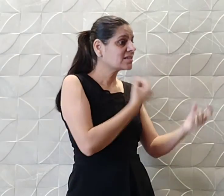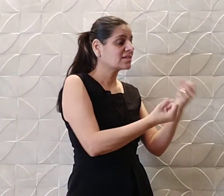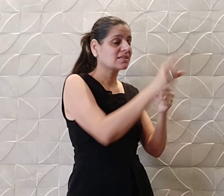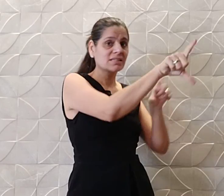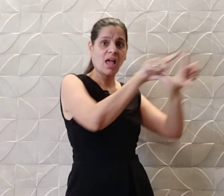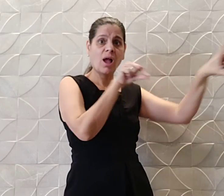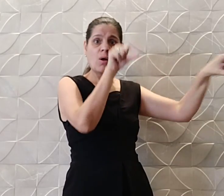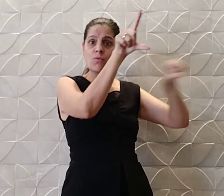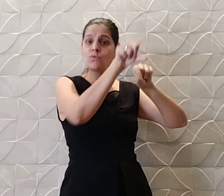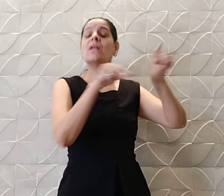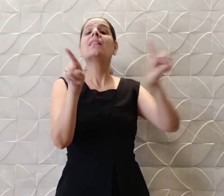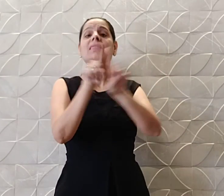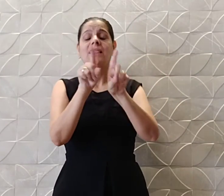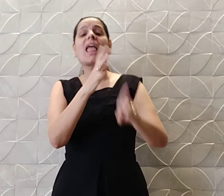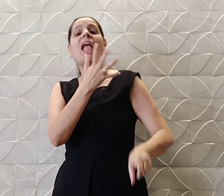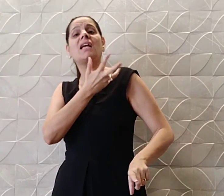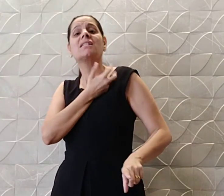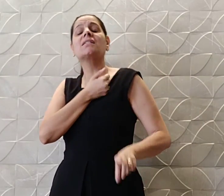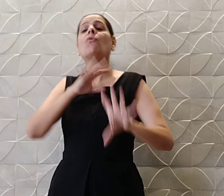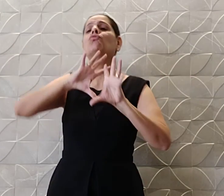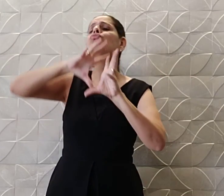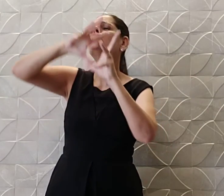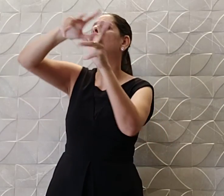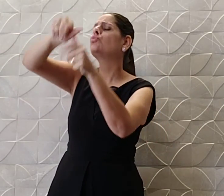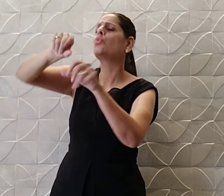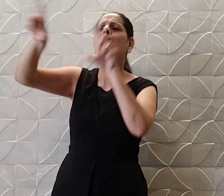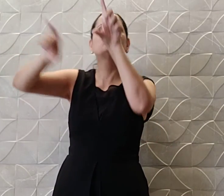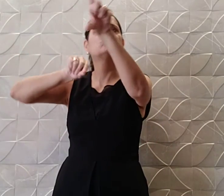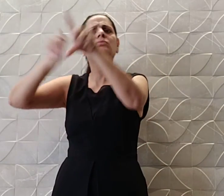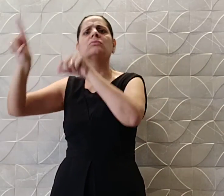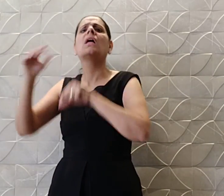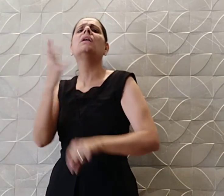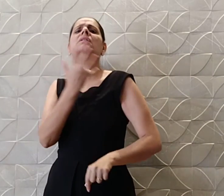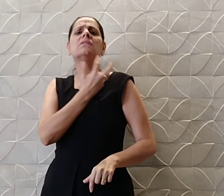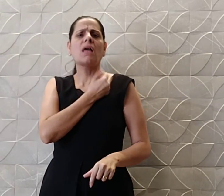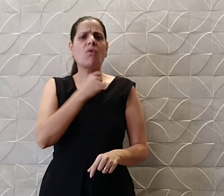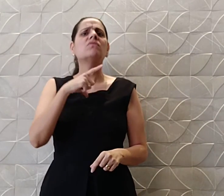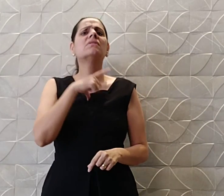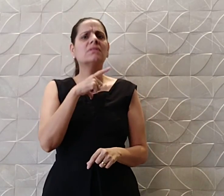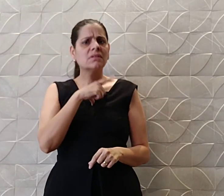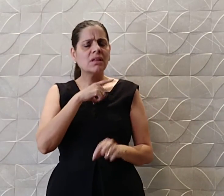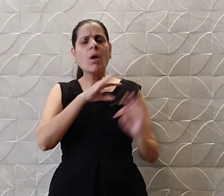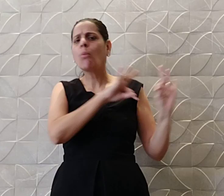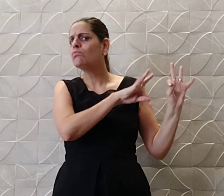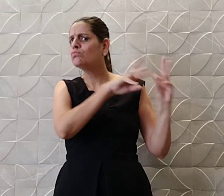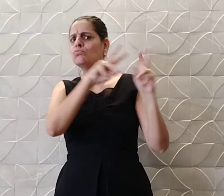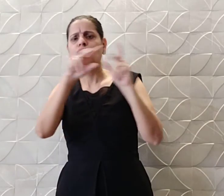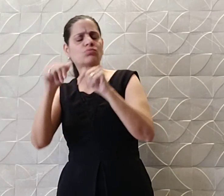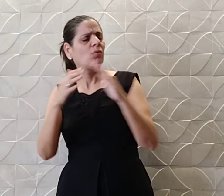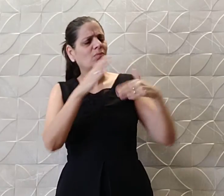em todas as épocas. Diante desta pergunta e resposta que nos introduz de volta ao